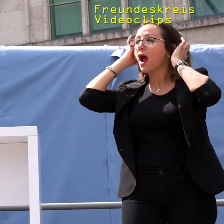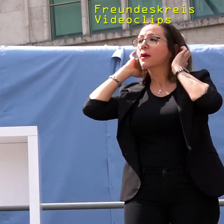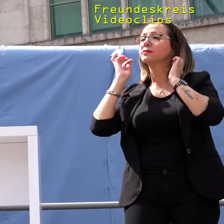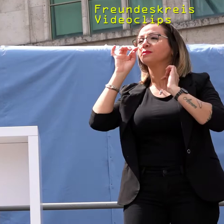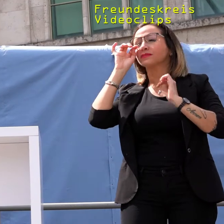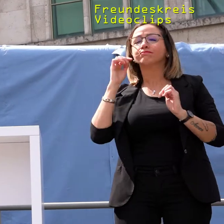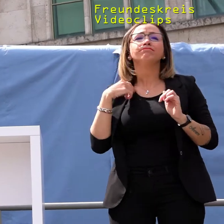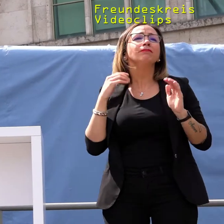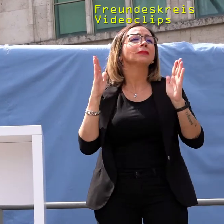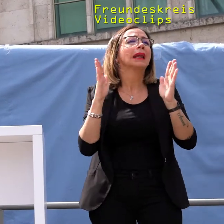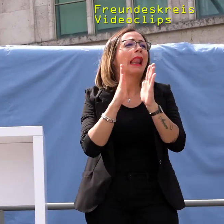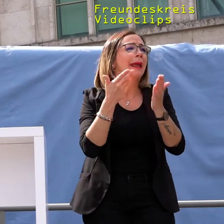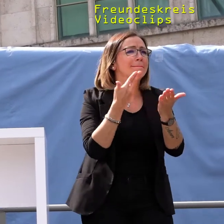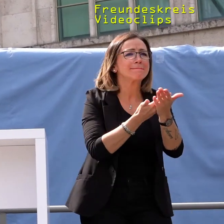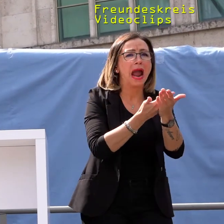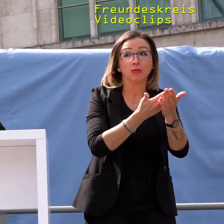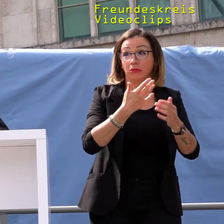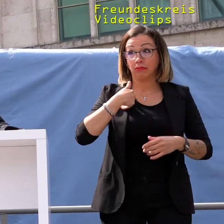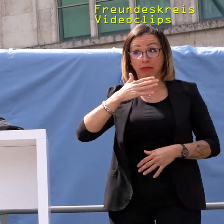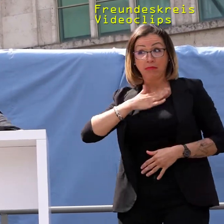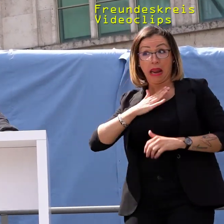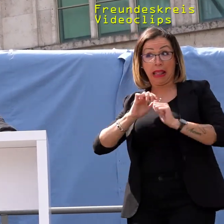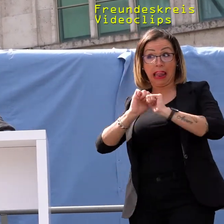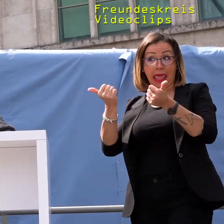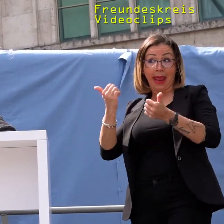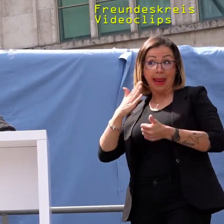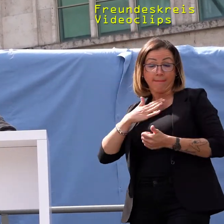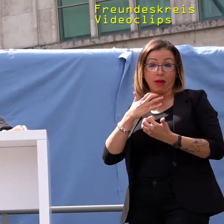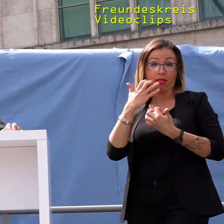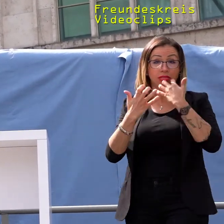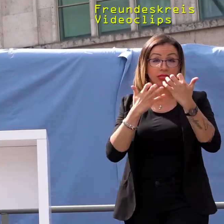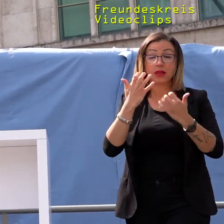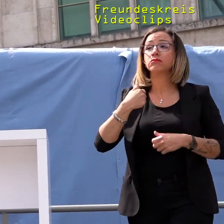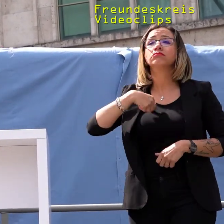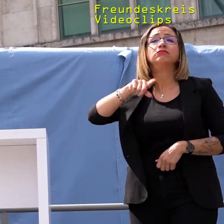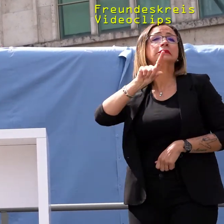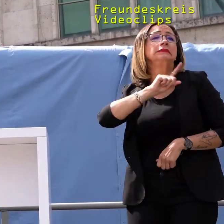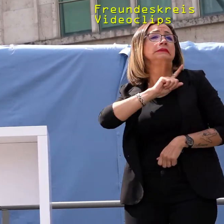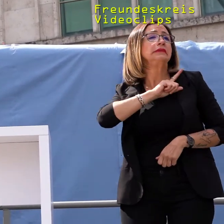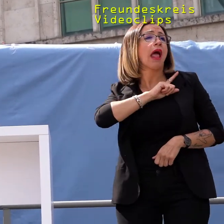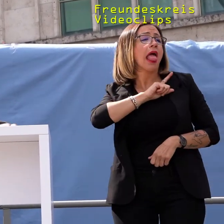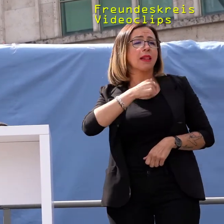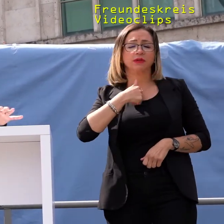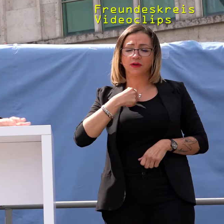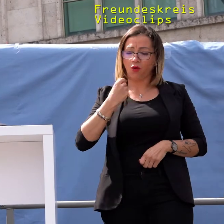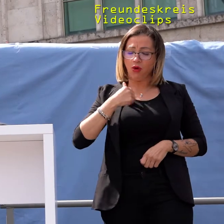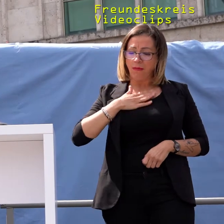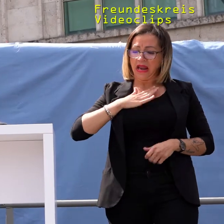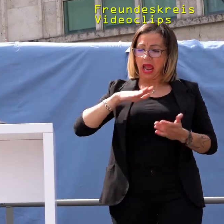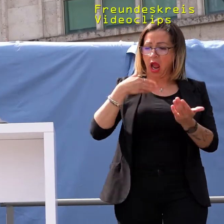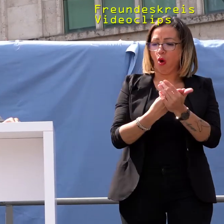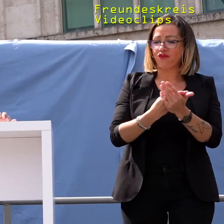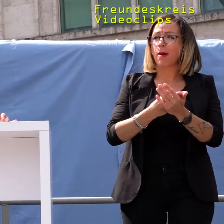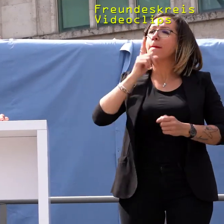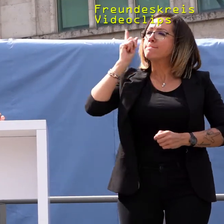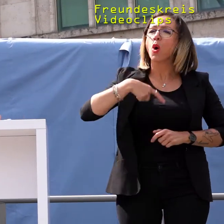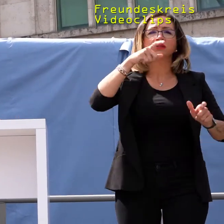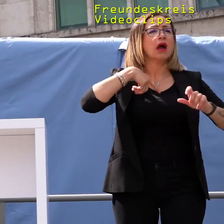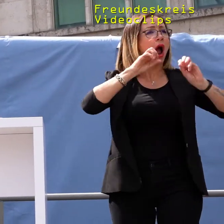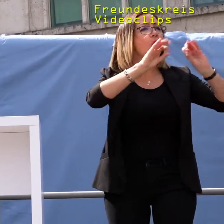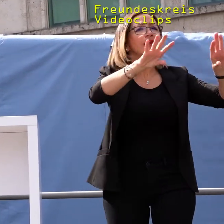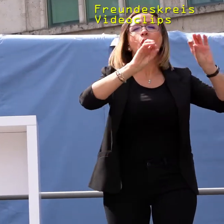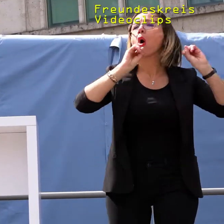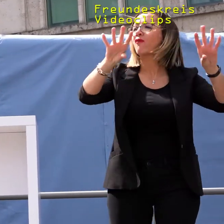Nur als kleines Beispiel aus meinem eigenen Leben. Ich selbst habe es mir zur Aufgabe gemacht, Menschen aufzuklären und